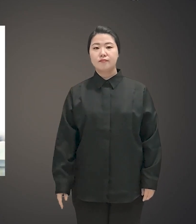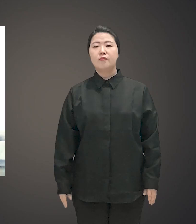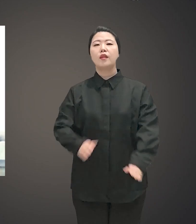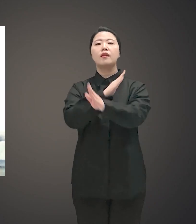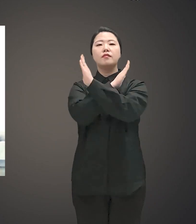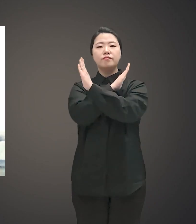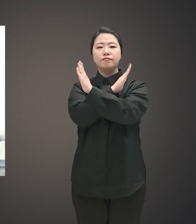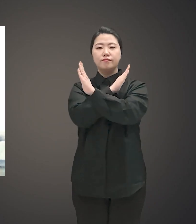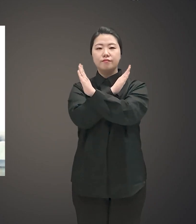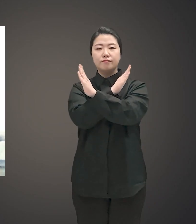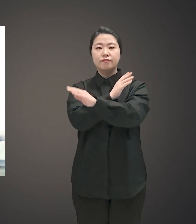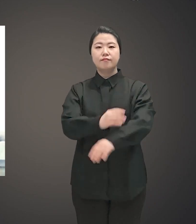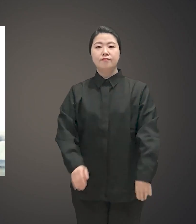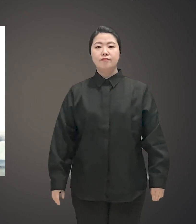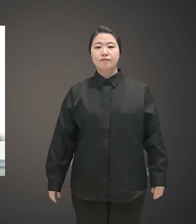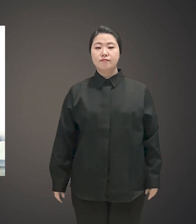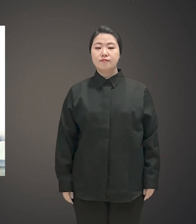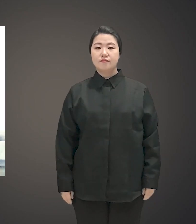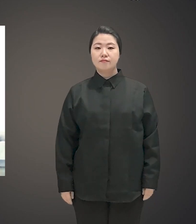아니요.